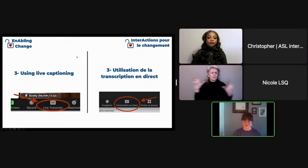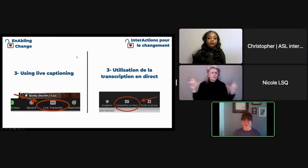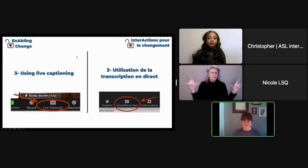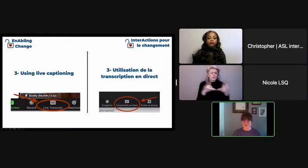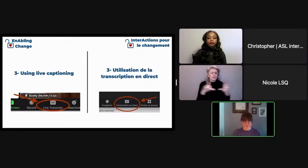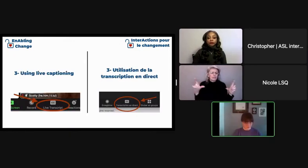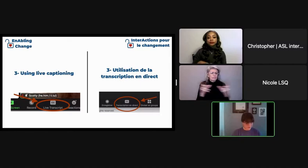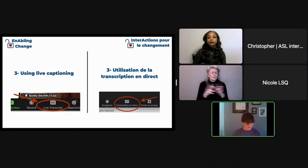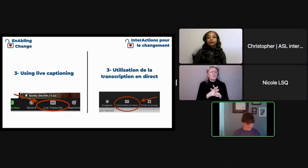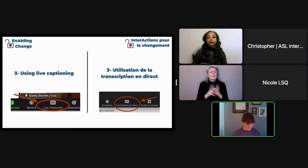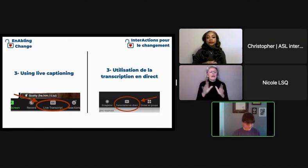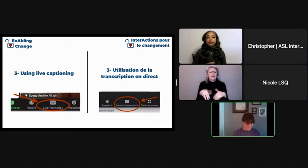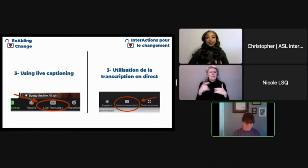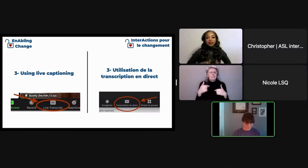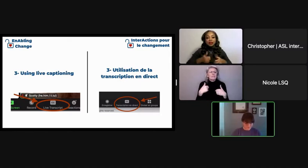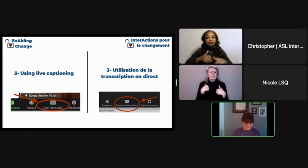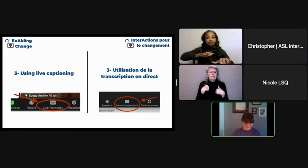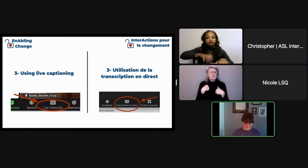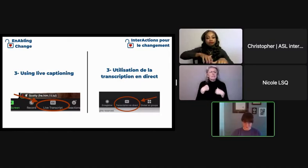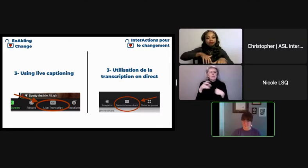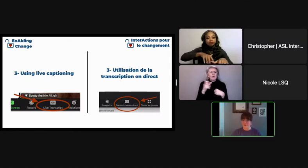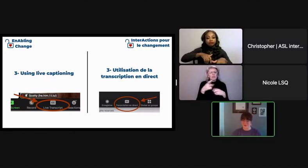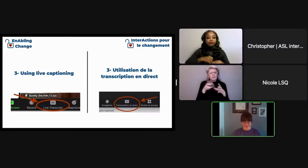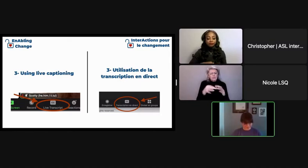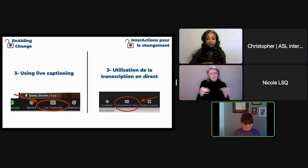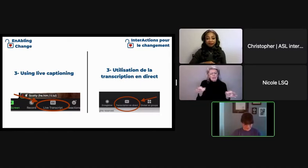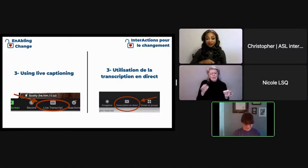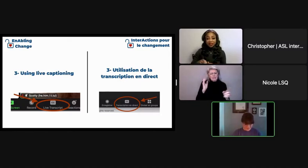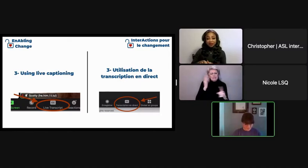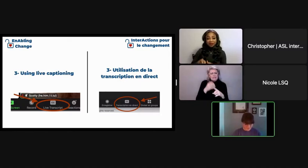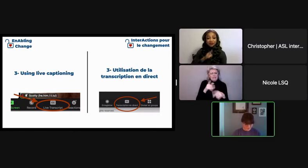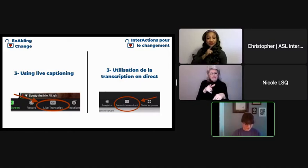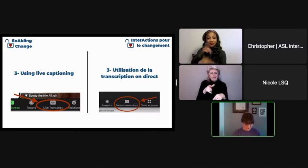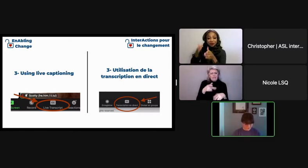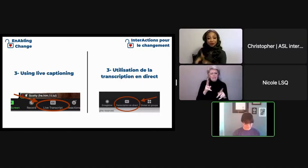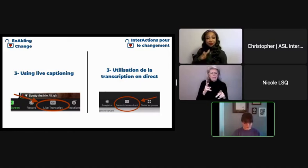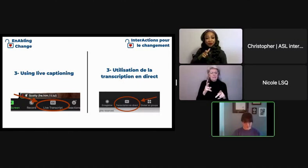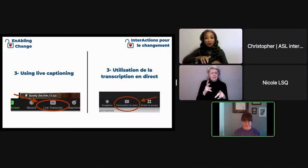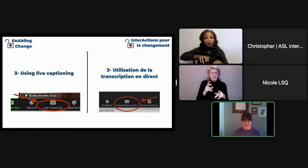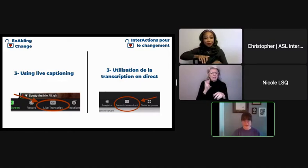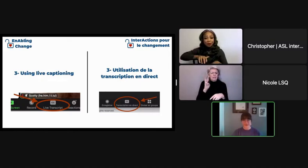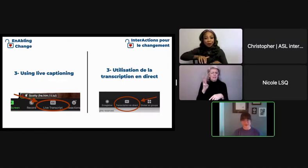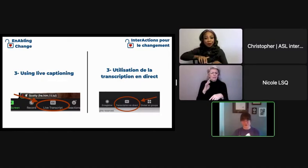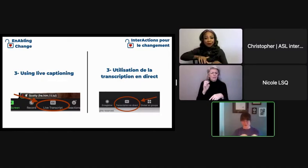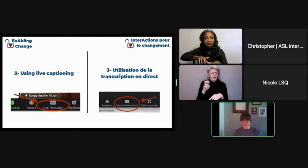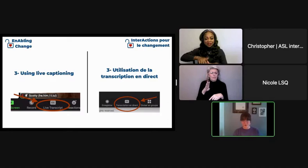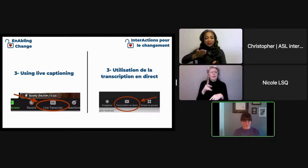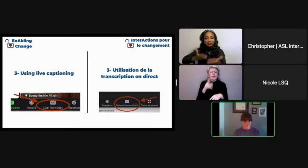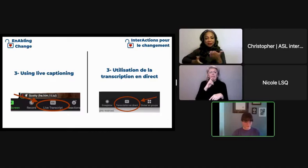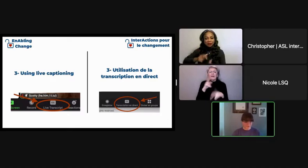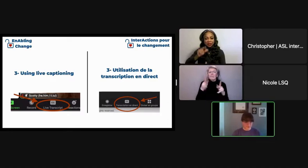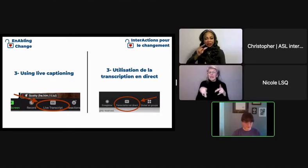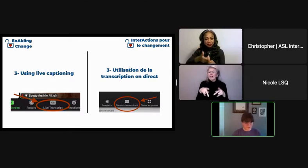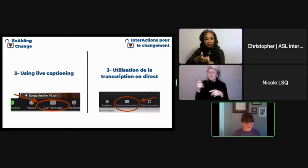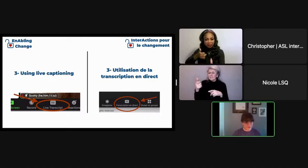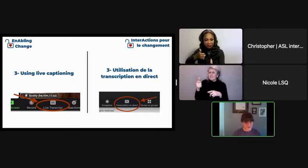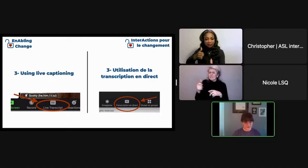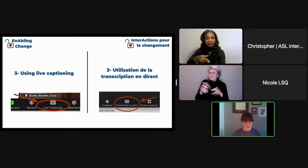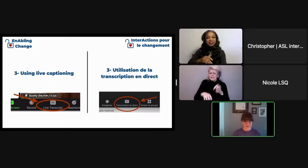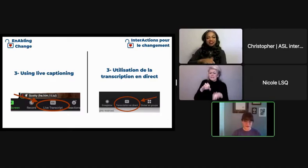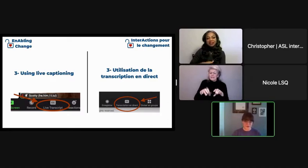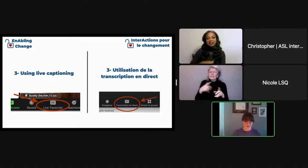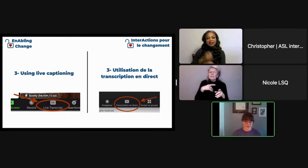Ensuite, je vais utiliser le sous-titrage en direct pendant le B1R. Ce sont de vraies personnes qui écrivent les sous-titres et qu'il peut avoir un